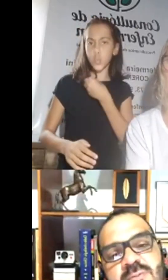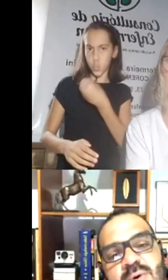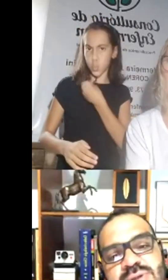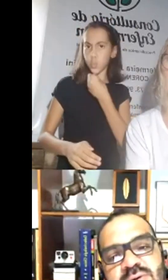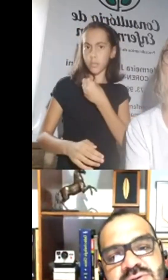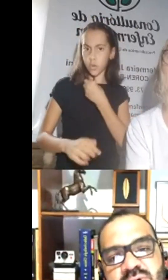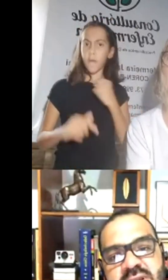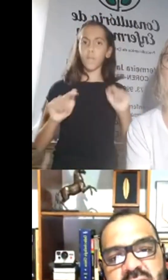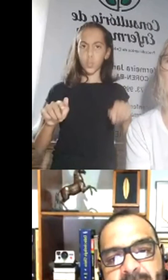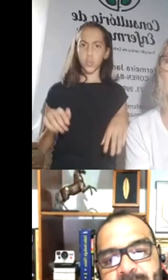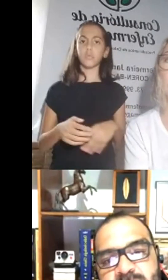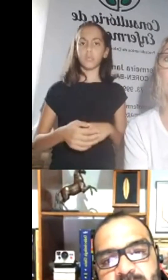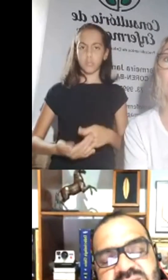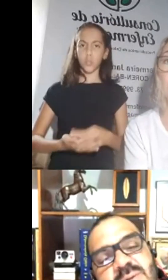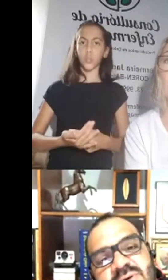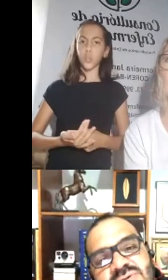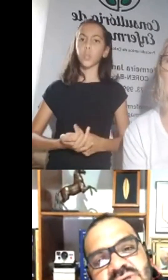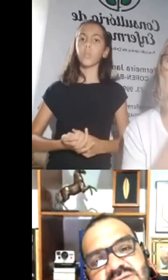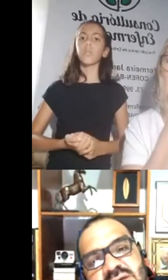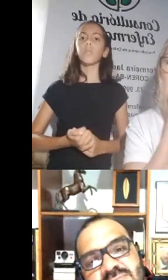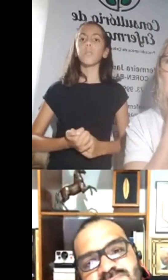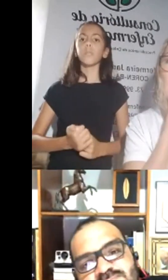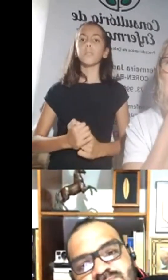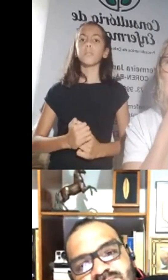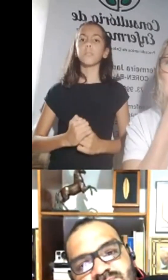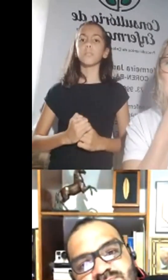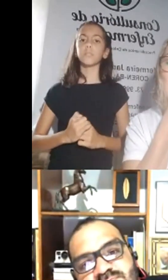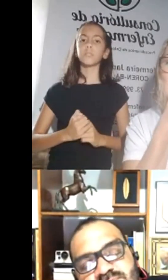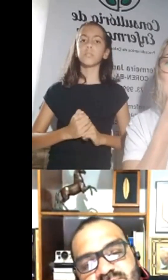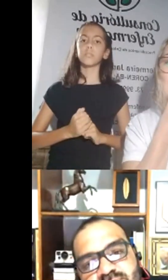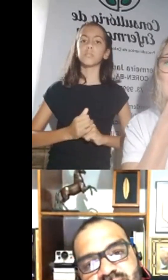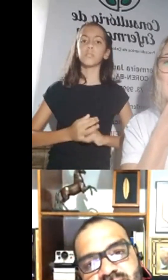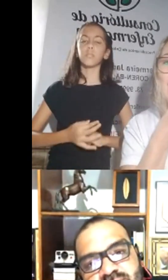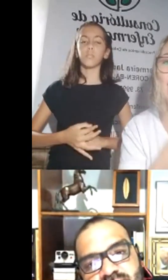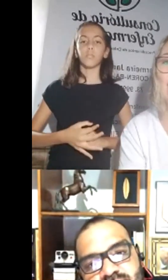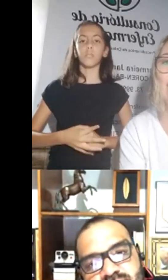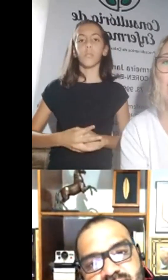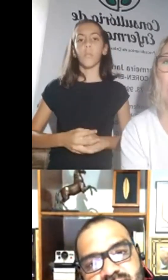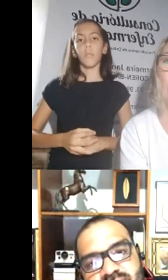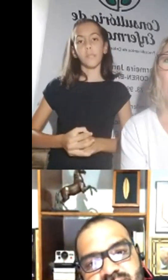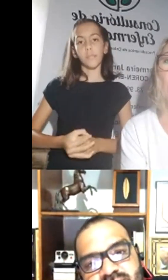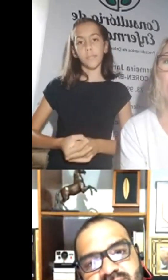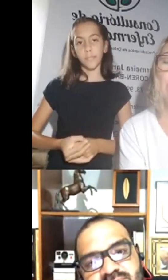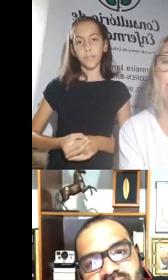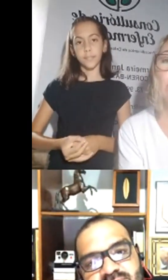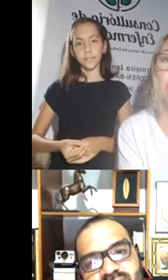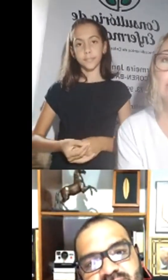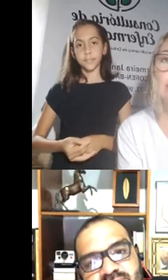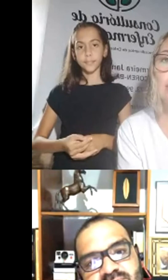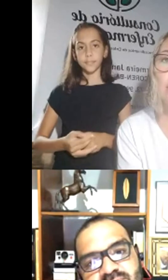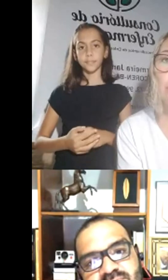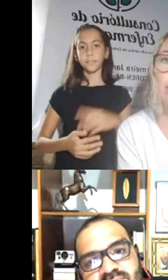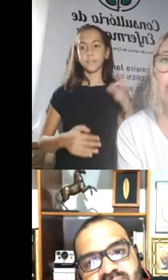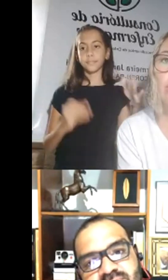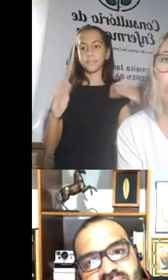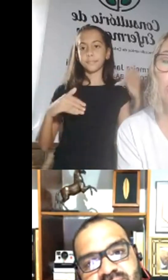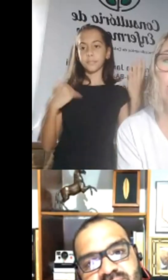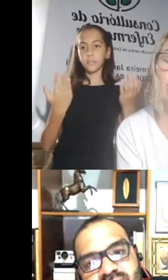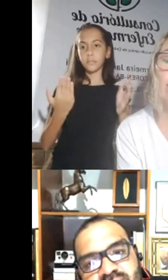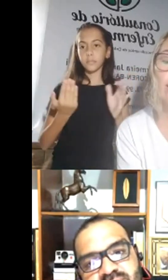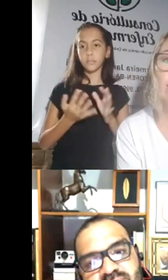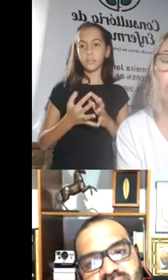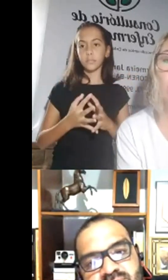Isso é uma outra coisa que eu queria passar para vocês aí. Interessante, né? Outros fatores assim também que a